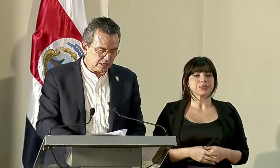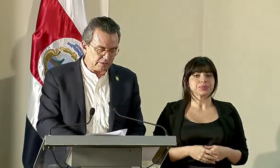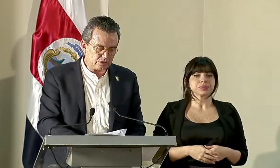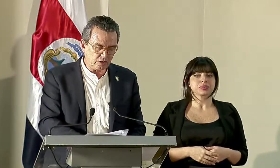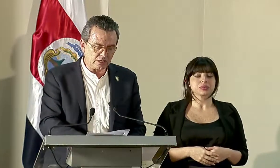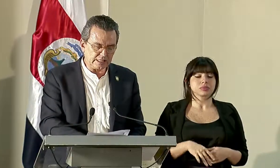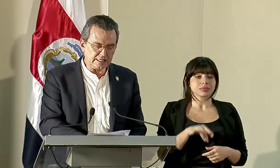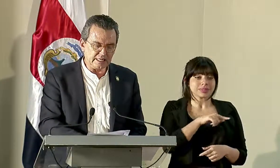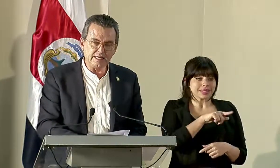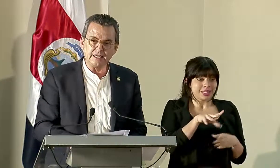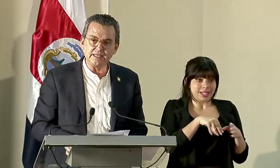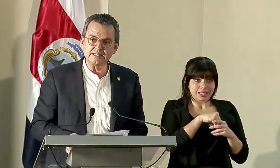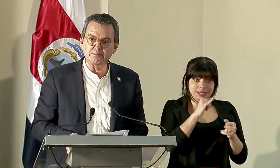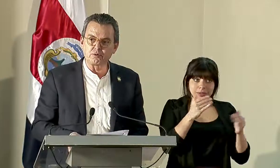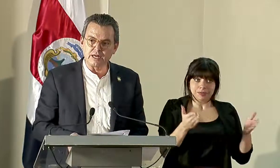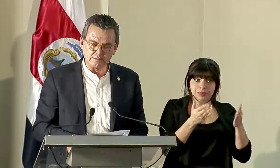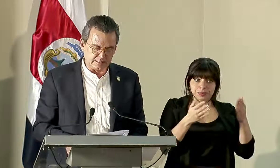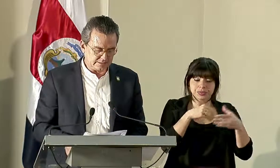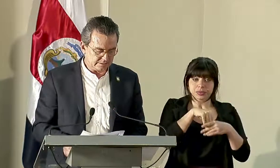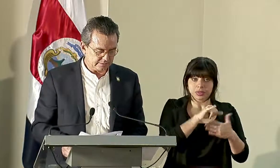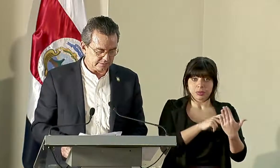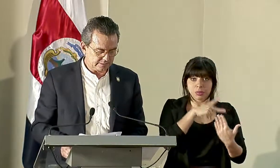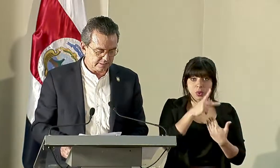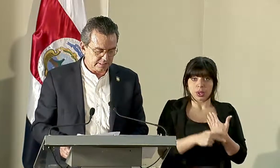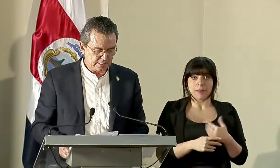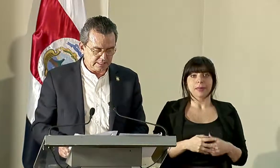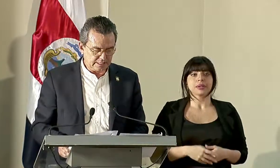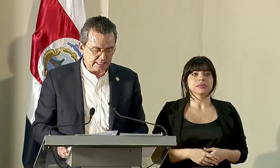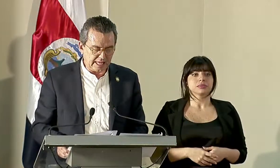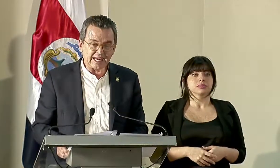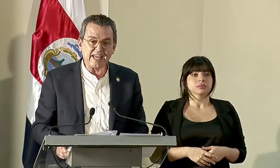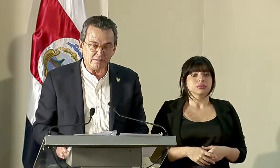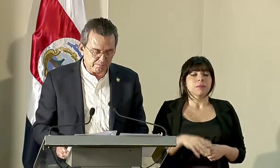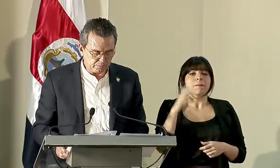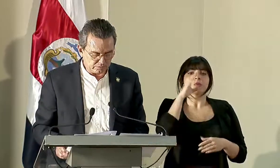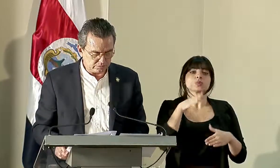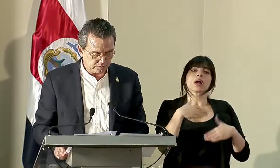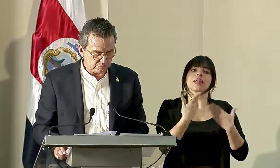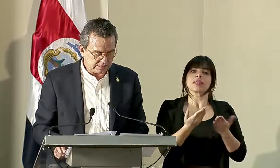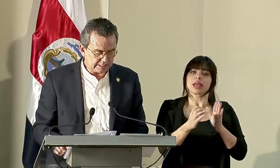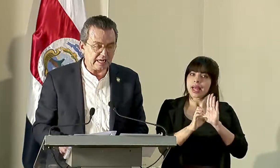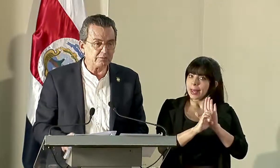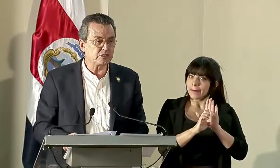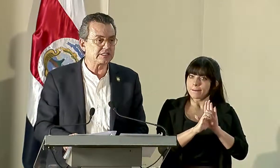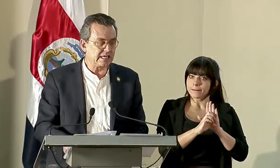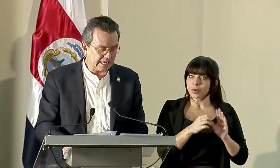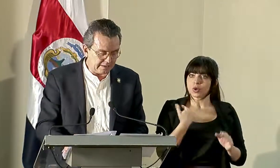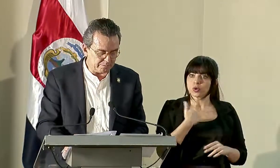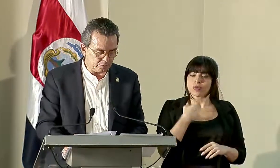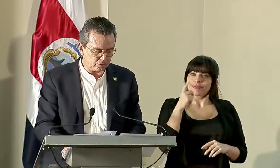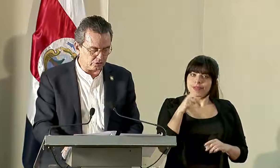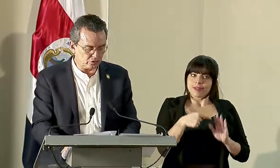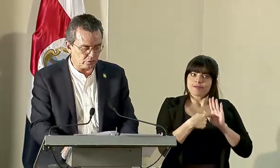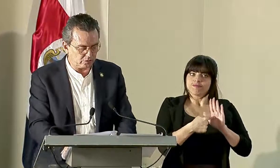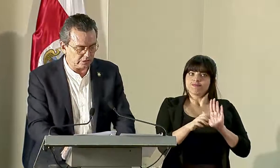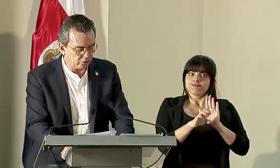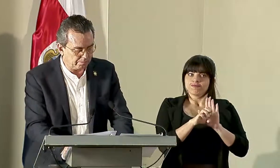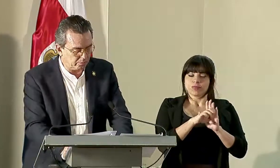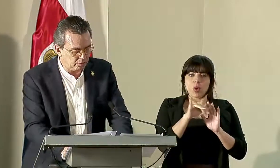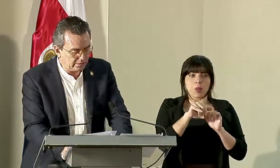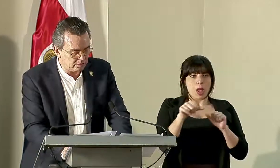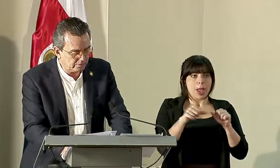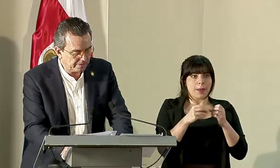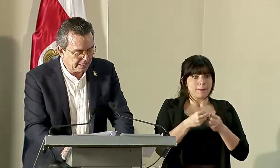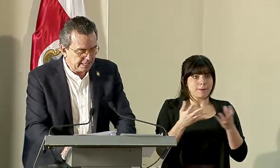Esa motivación que tiene este programa de dar ejemplo, que tenemos que ser ejemplo nosotros como